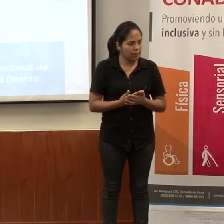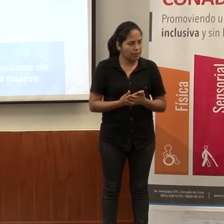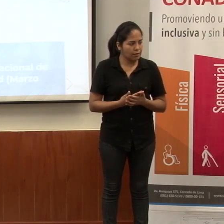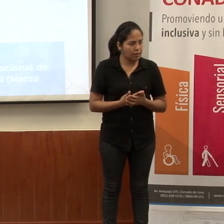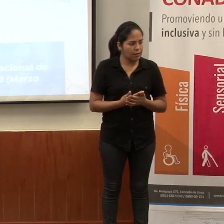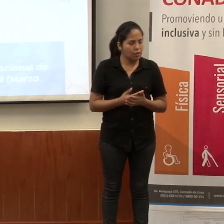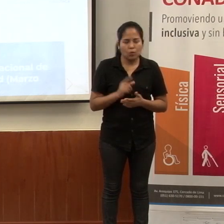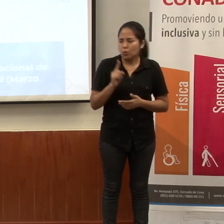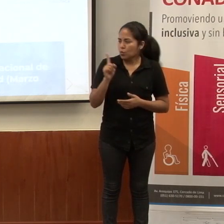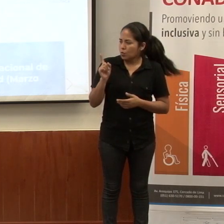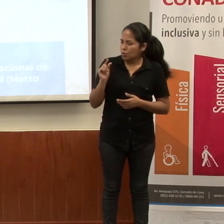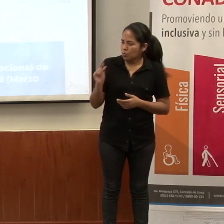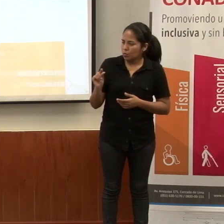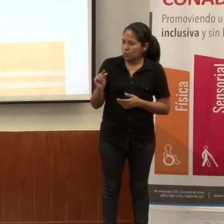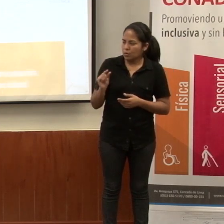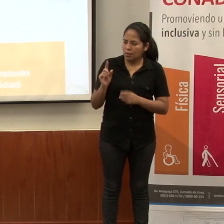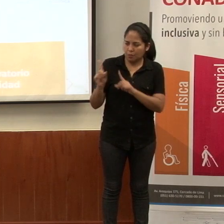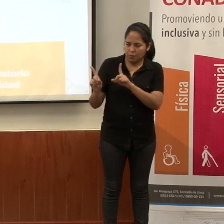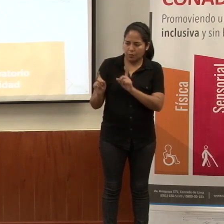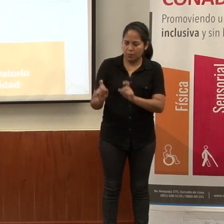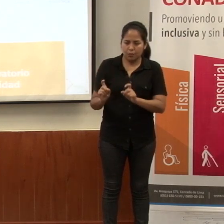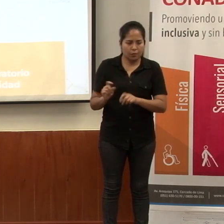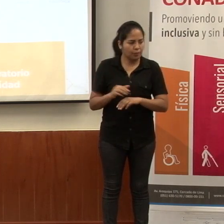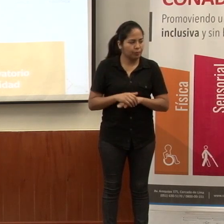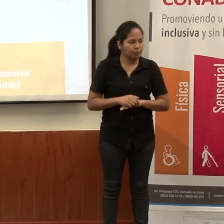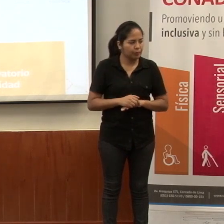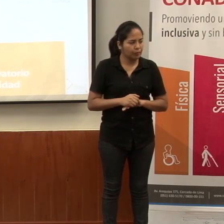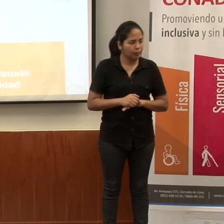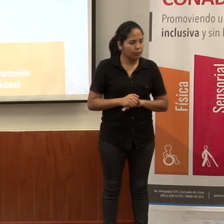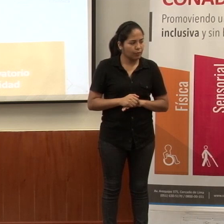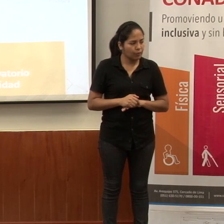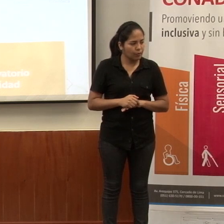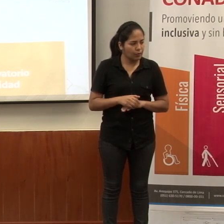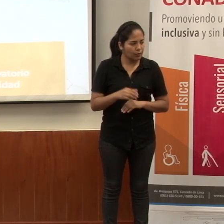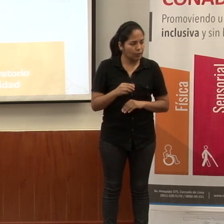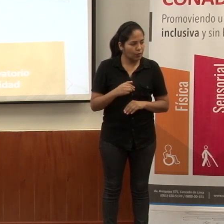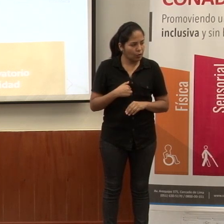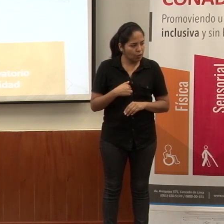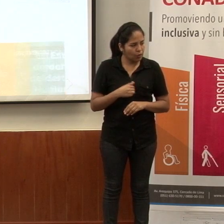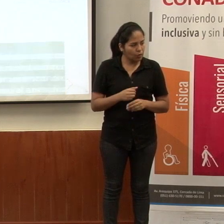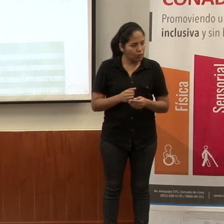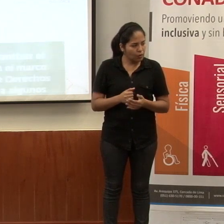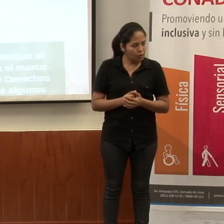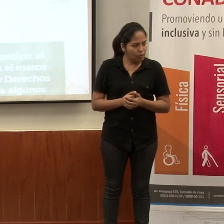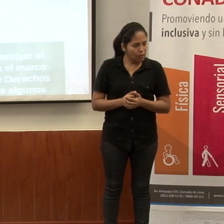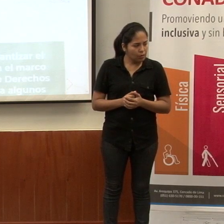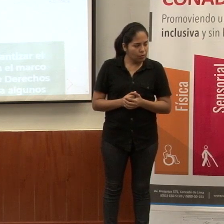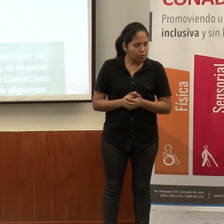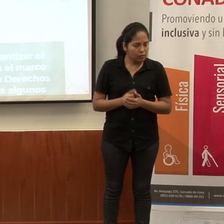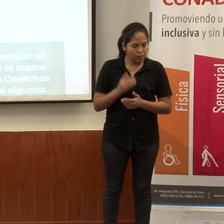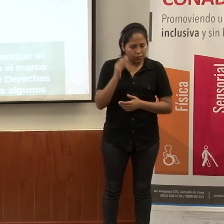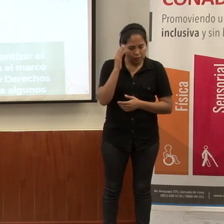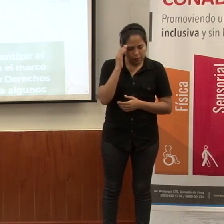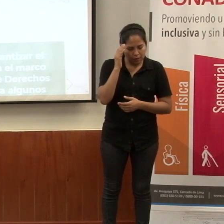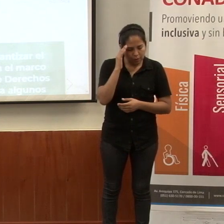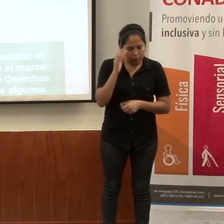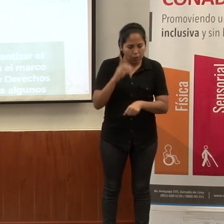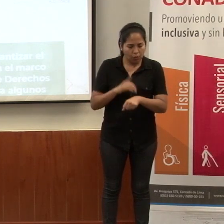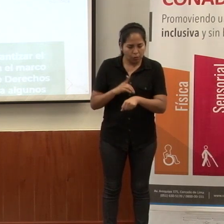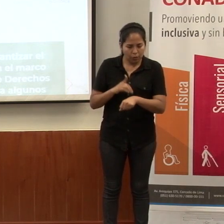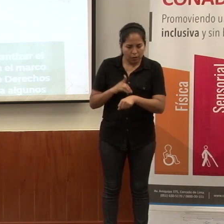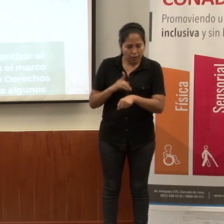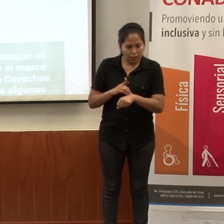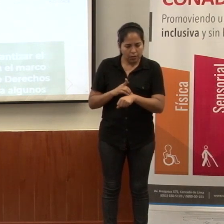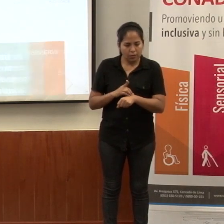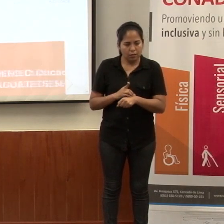gracias. Quisiera hacerle una última consulta, por favor. Sí. Silvia de Mapedate. Doctor León, sabemos bien que los médicos debemos